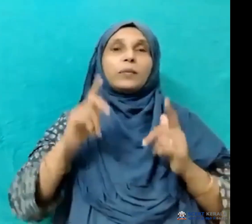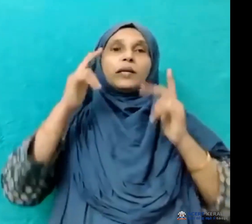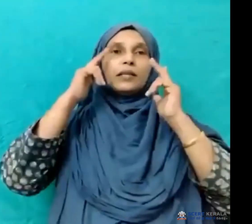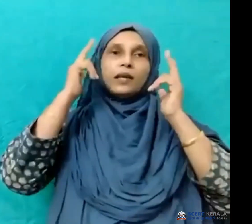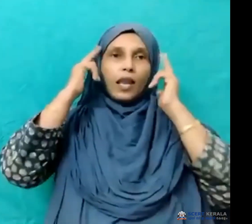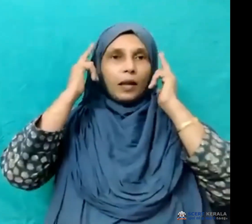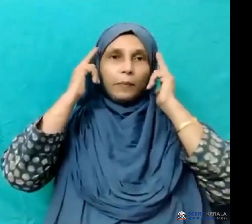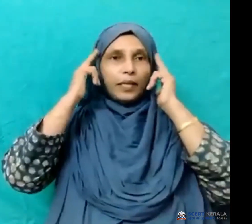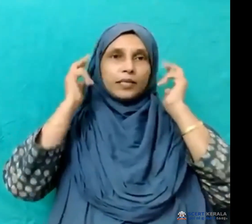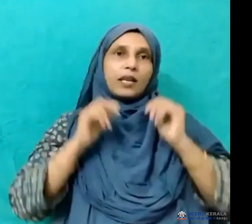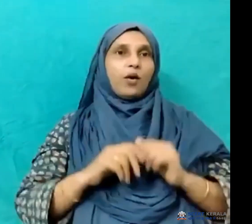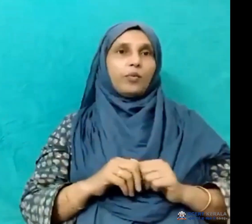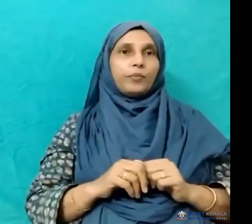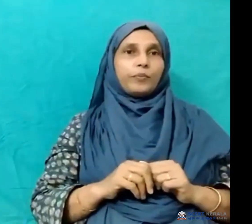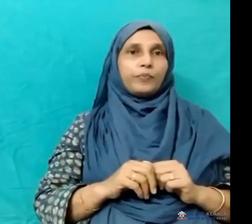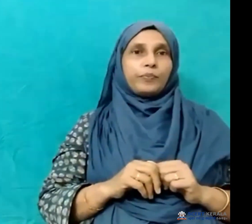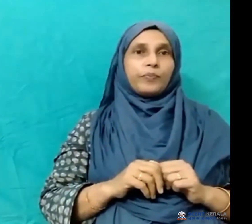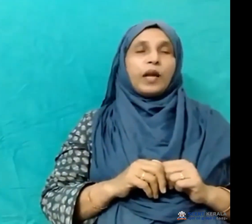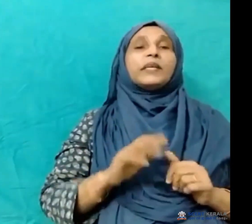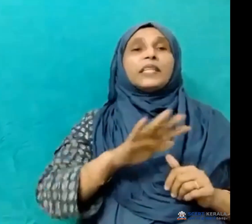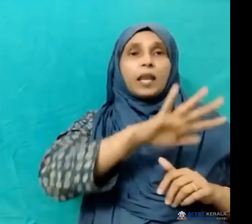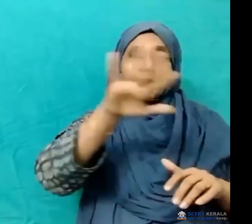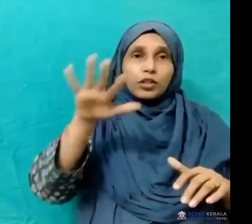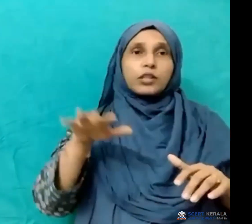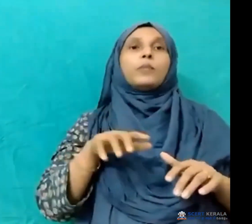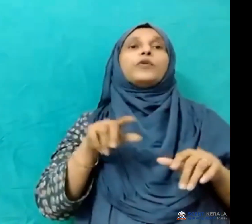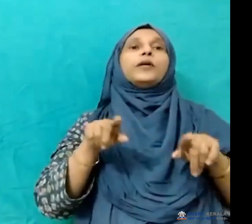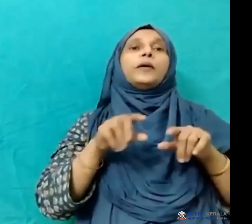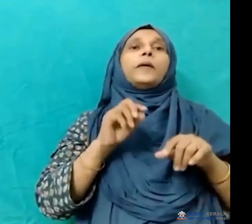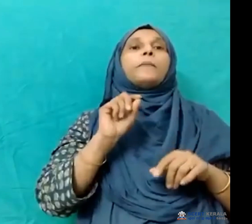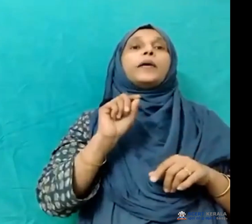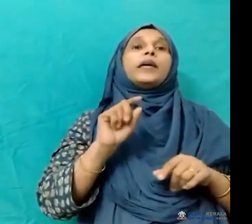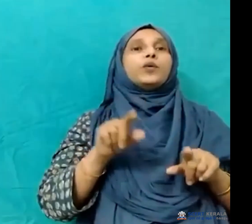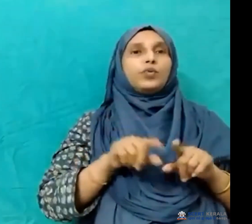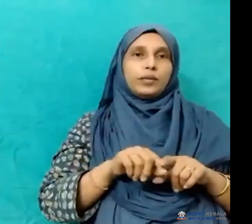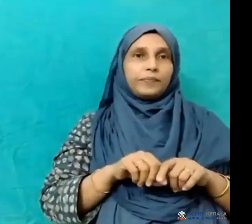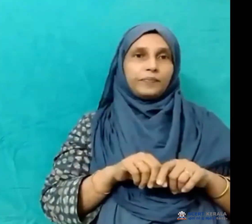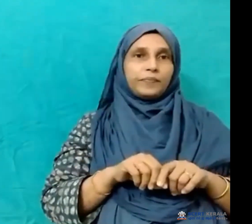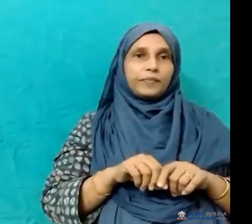നമുക്കത് എല്ലാം മനസ്സിലാവും. അപ്പൊ ഇതിലെല്ലാം മൊത്തം ഒരു പേരുണ്ട്,